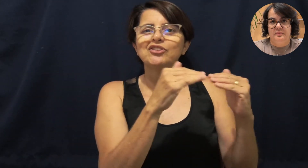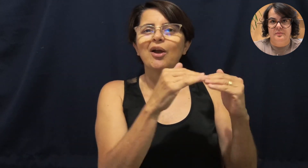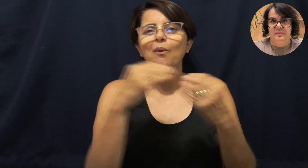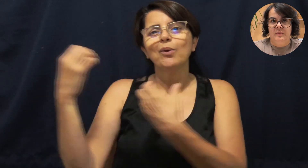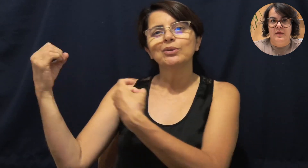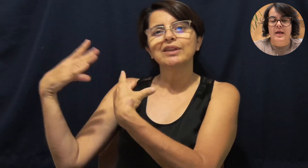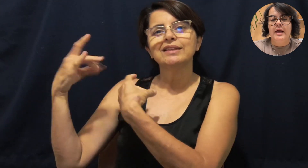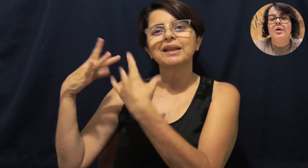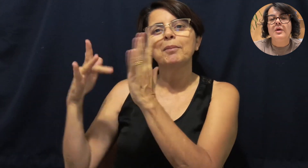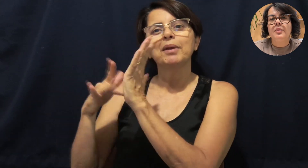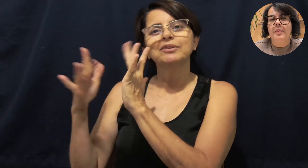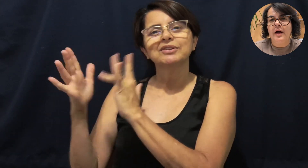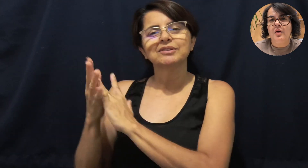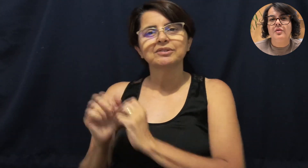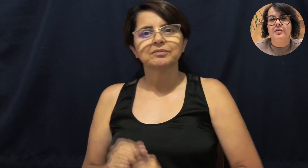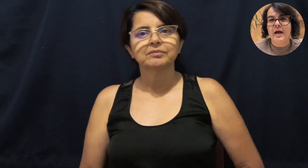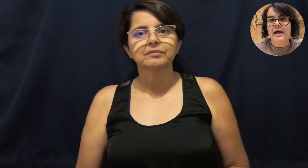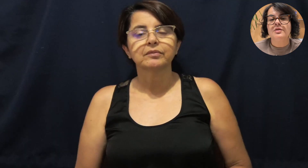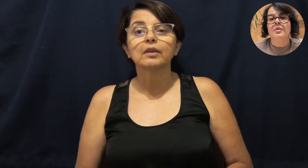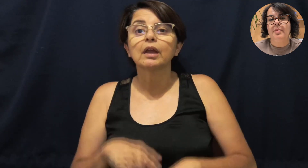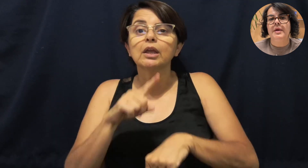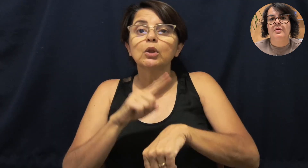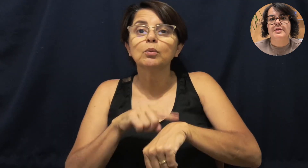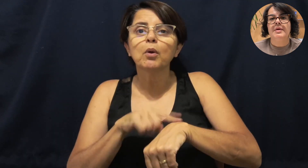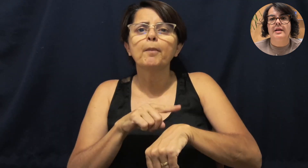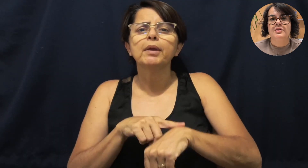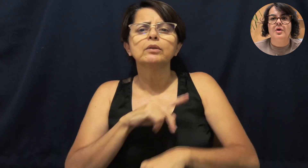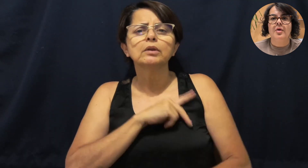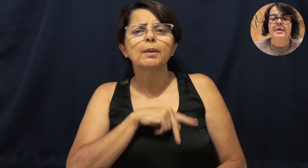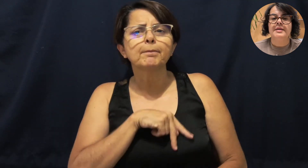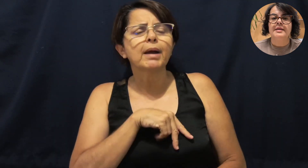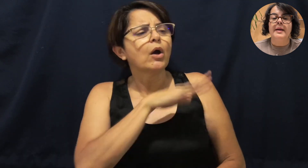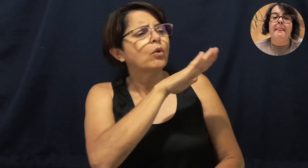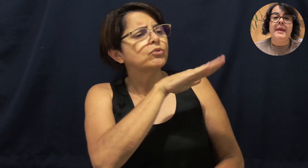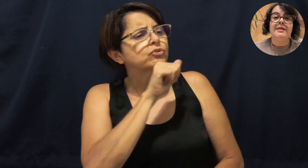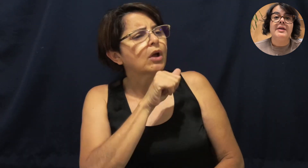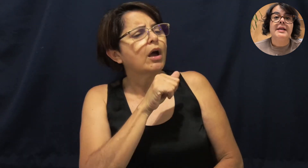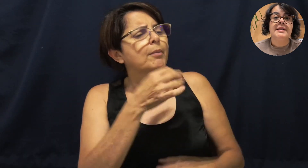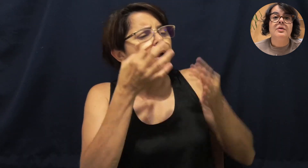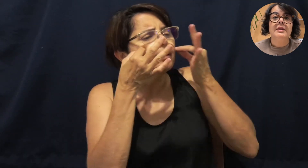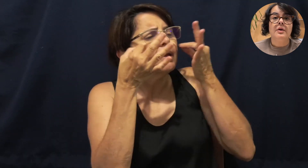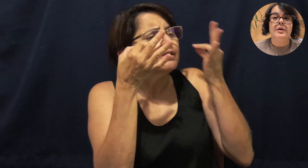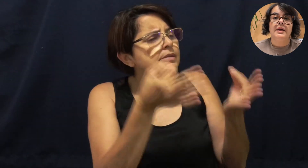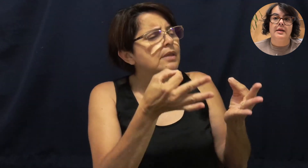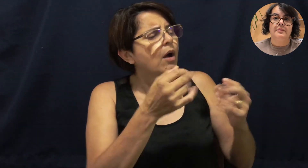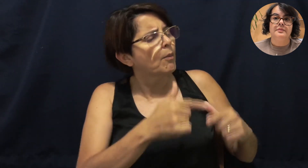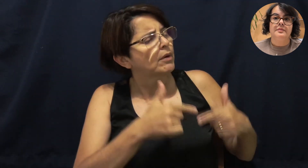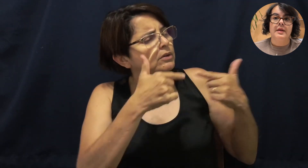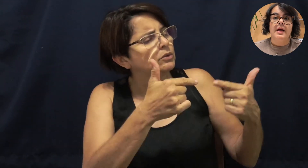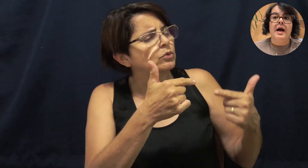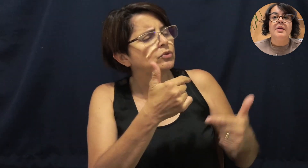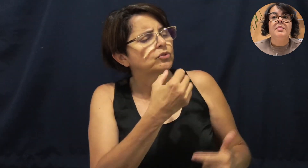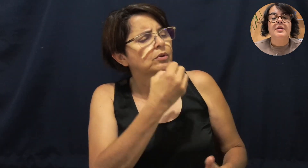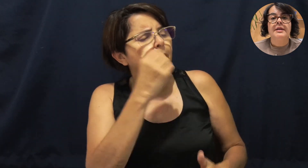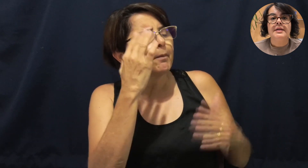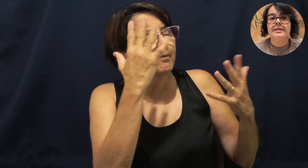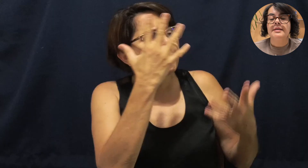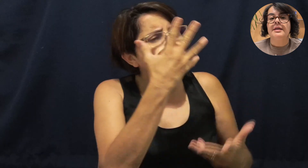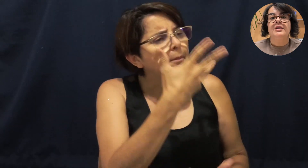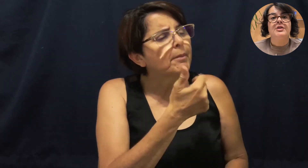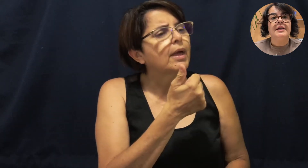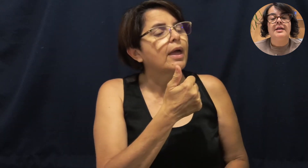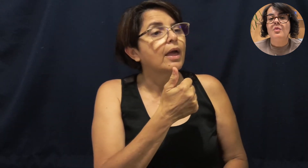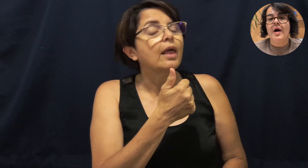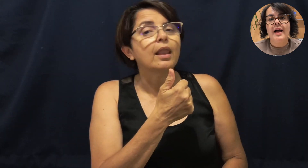Jesus. E quando Paulo faz o apelo às belas obras, ele vem ressaltar o quê? A